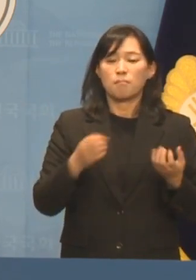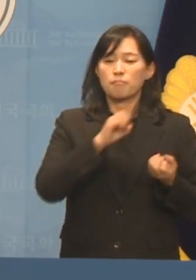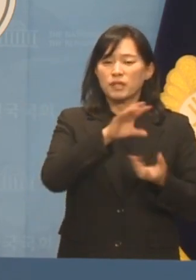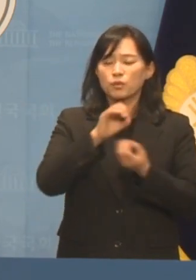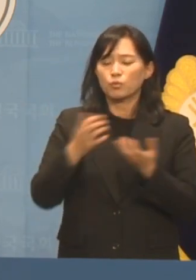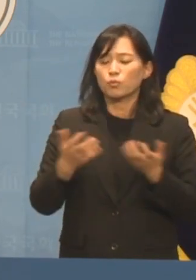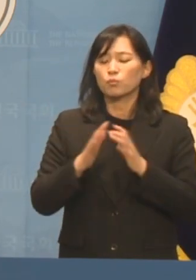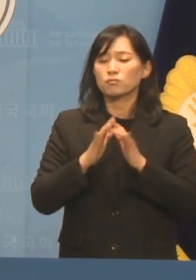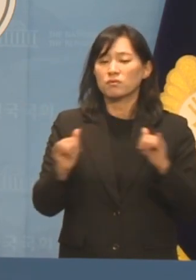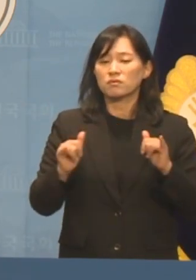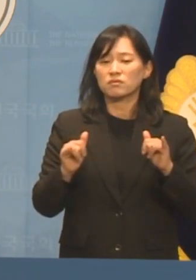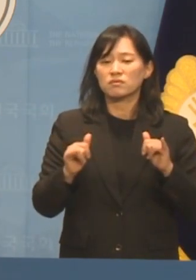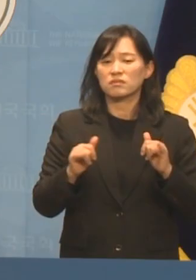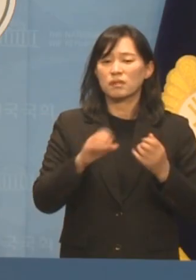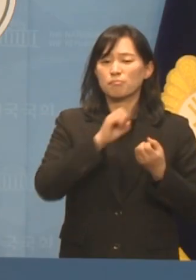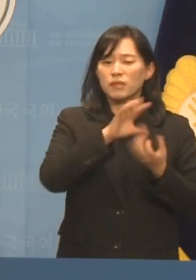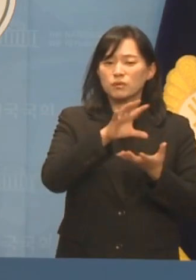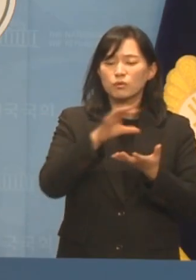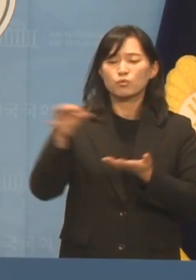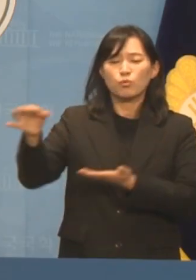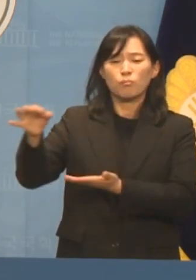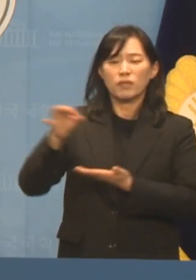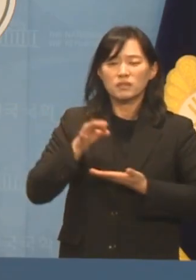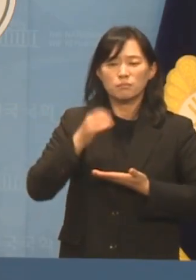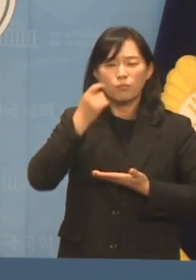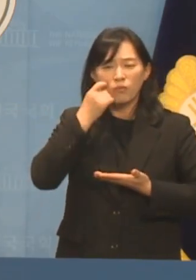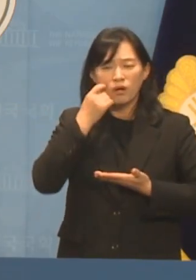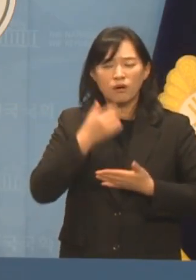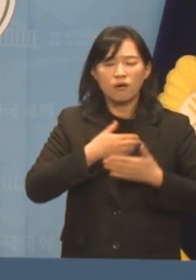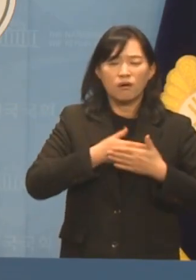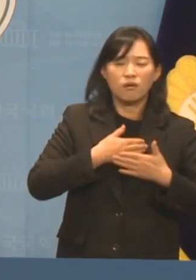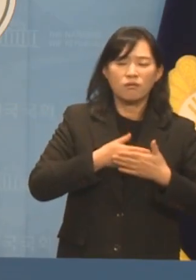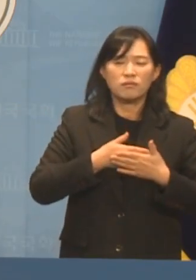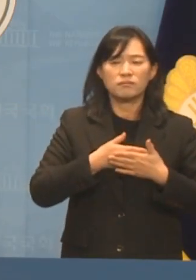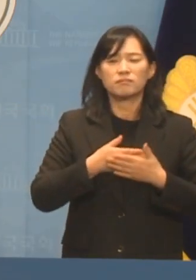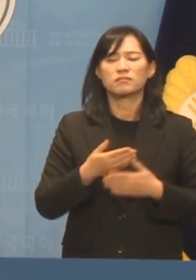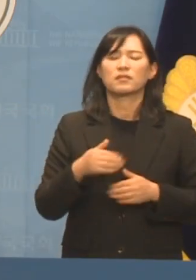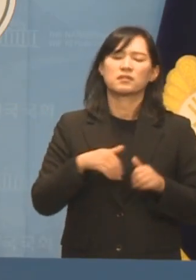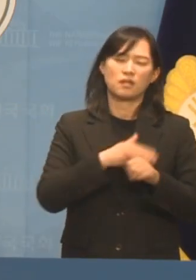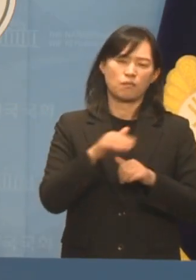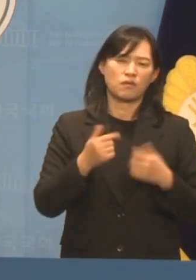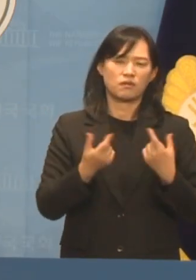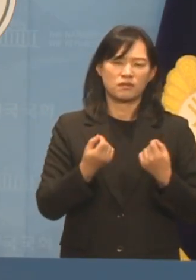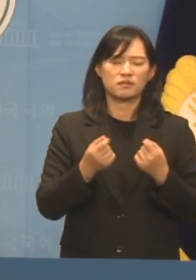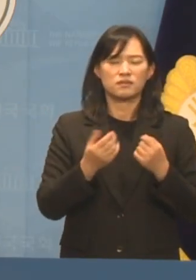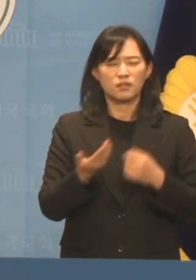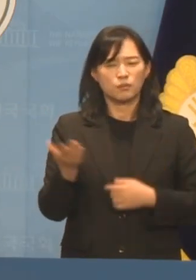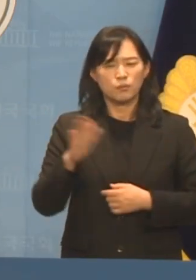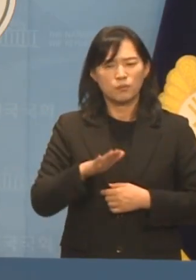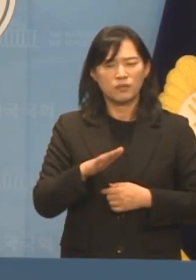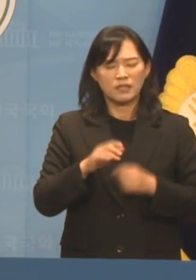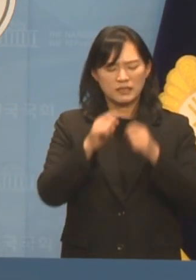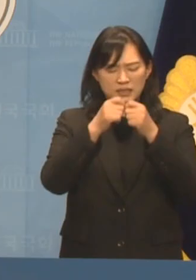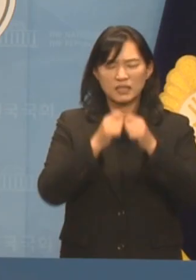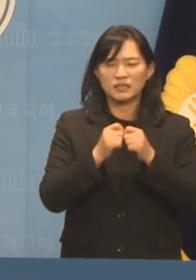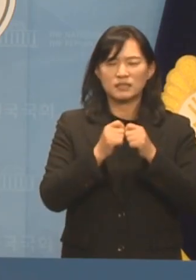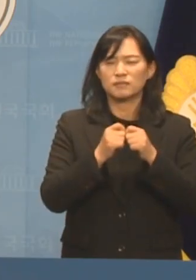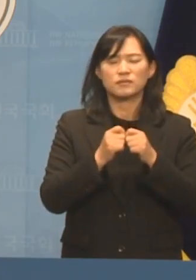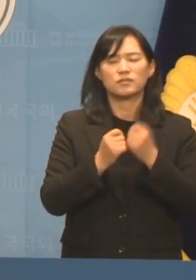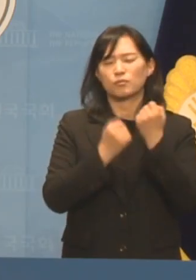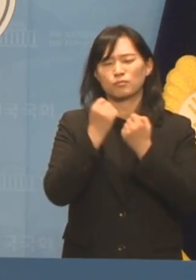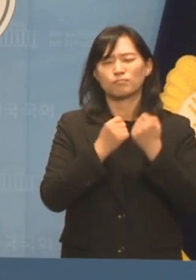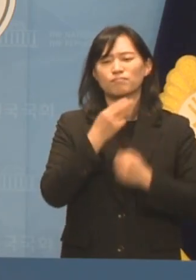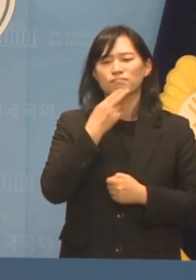혹시나 운송료 지급이 되지 않을까 매우 불안해하고 있습니다. 상하기 인원대도 아무도 제대로 설명하지 않고